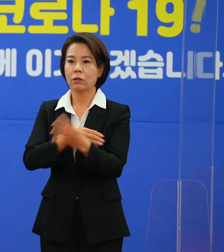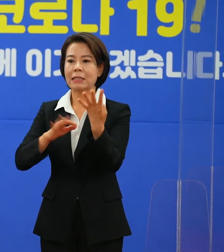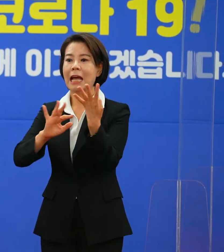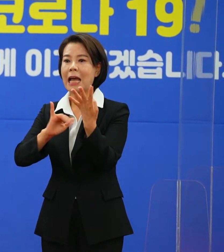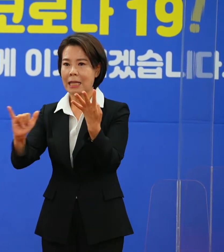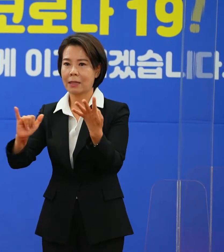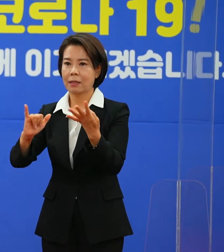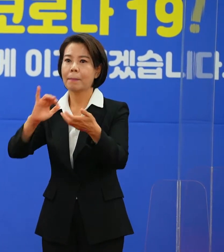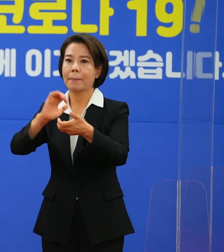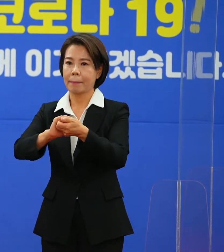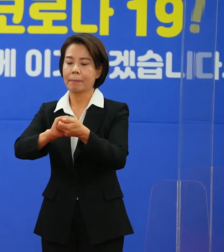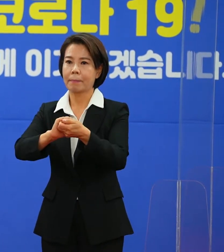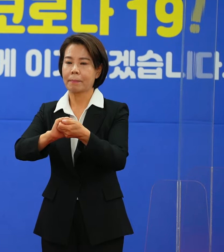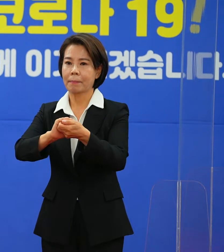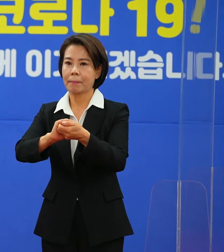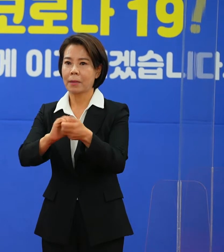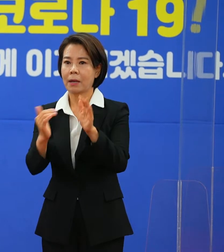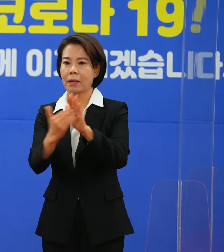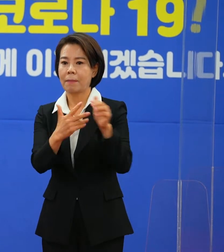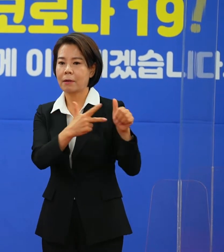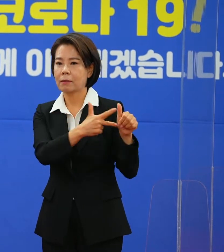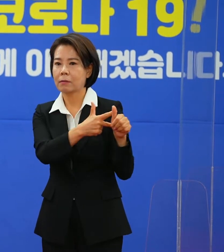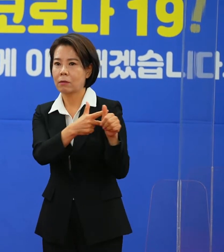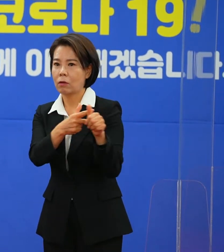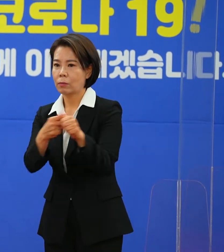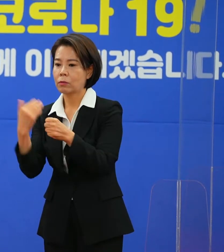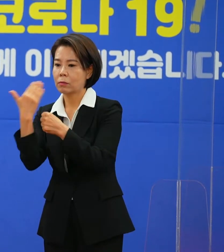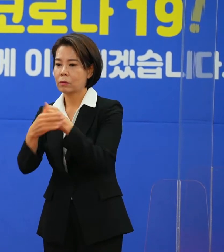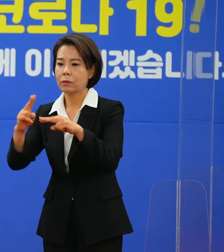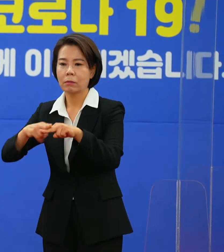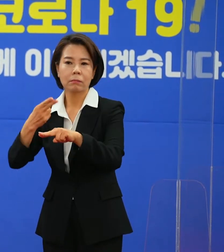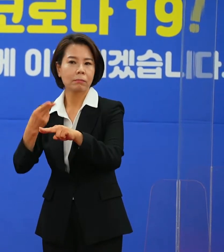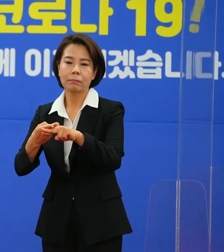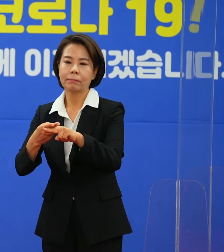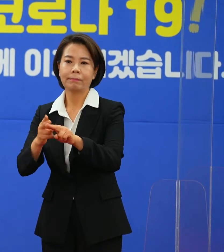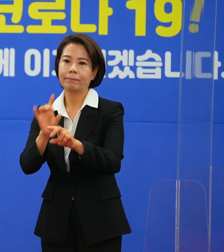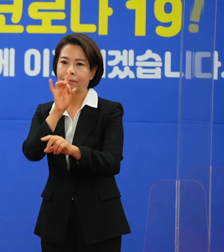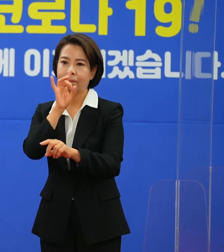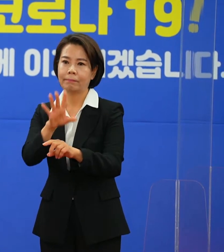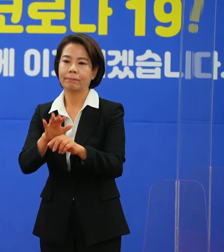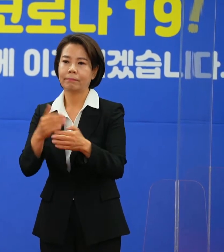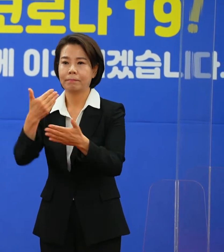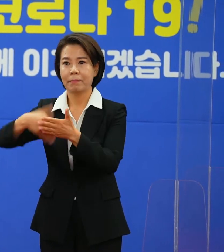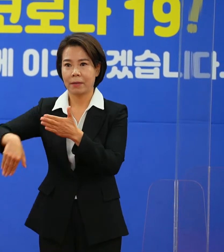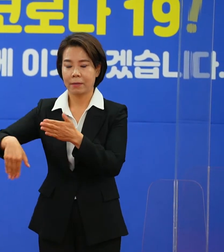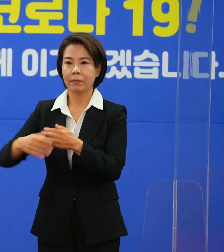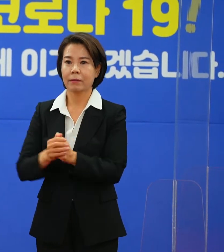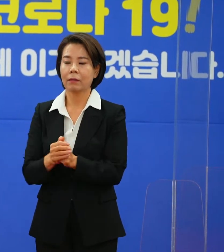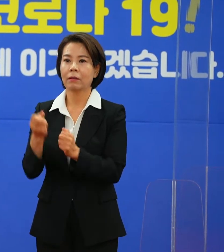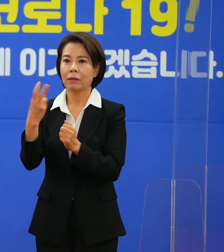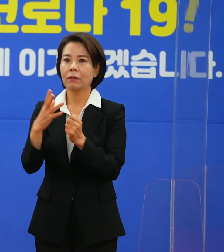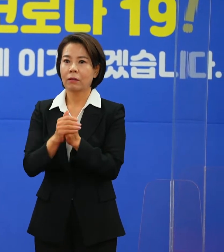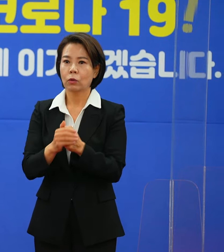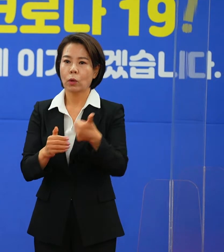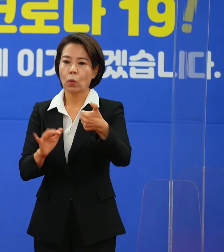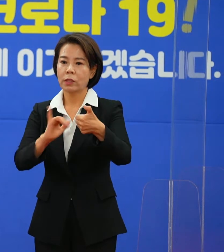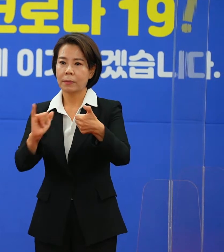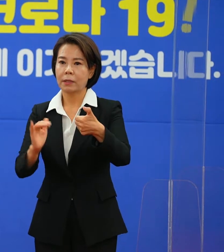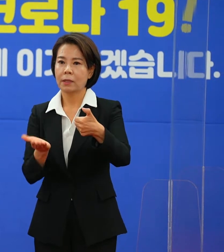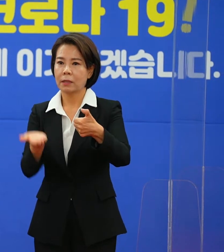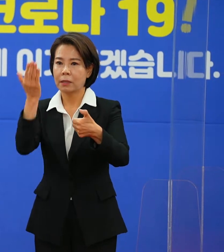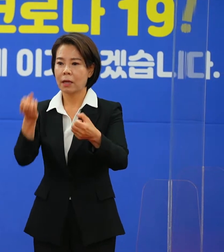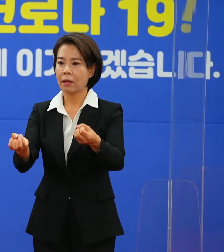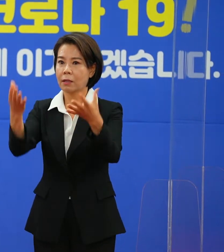4인까지만 허용되며 예방접종 인센티브 적용도 제외가 됩니다. 또한 50인 이상